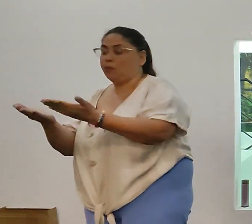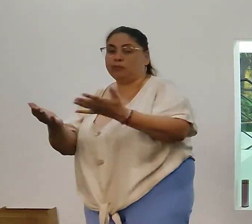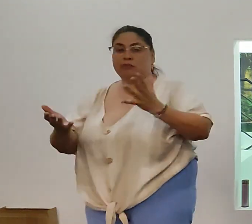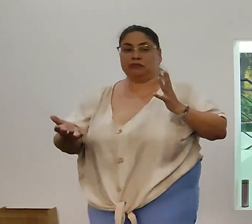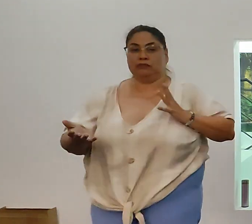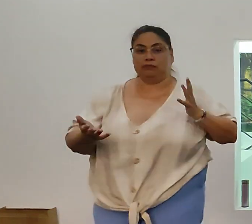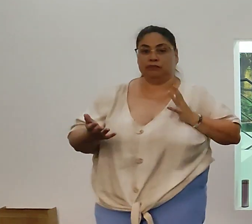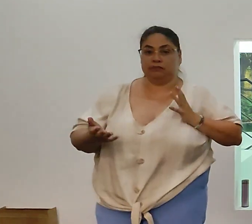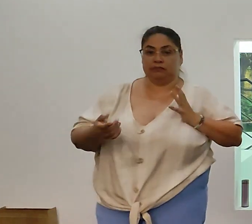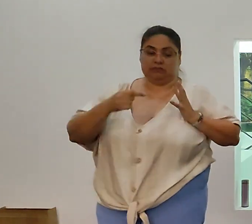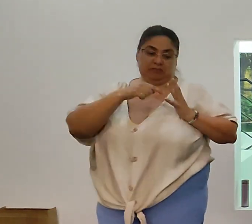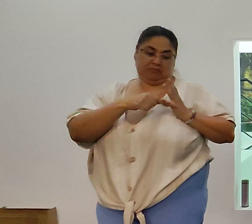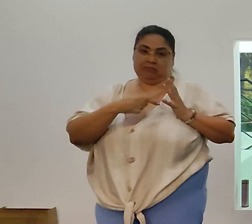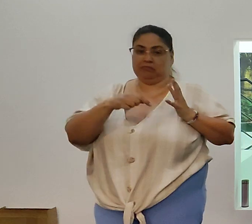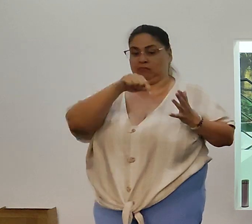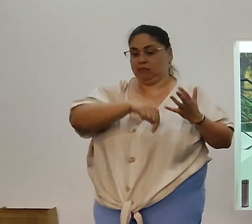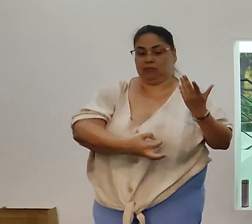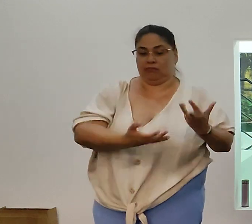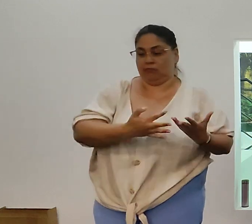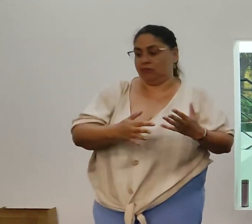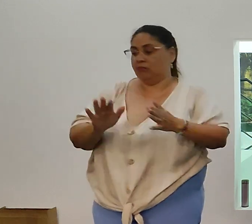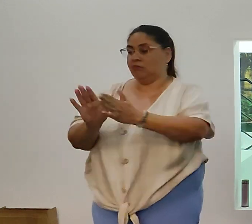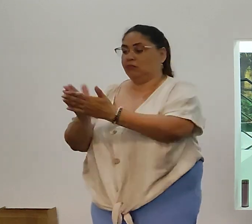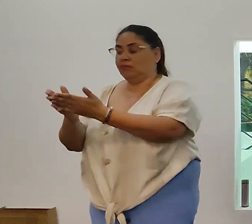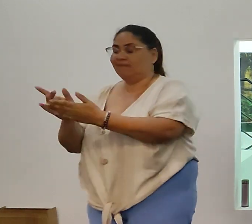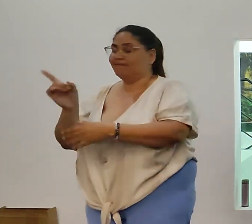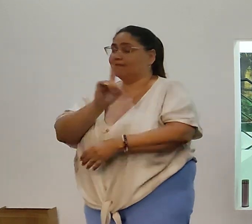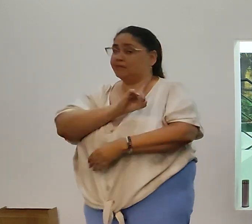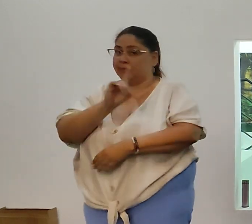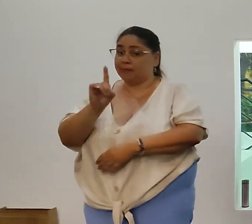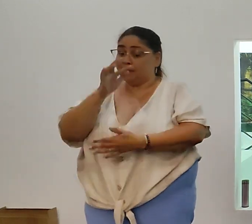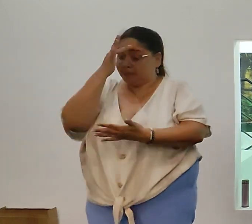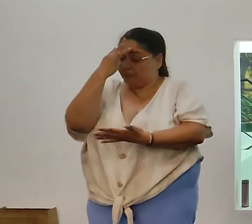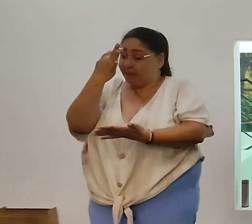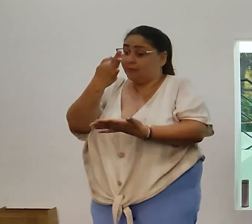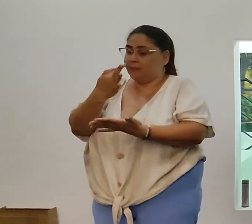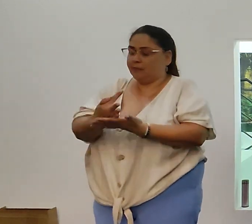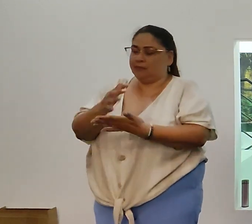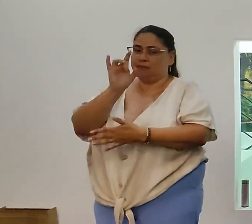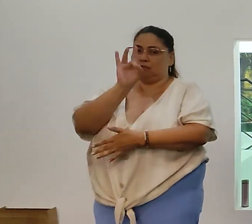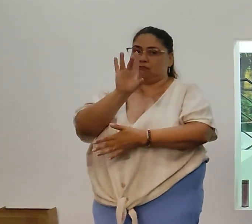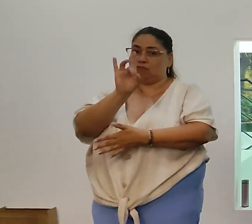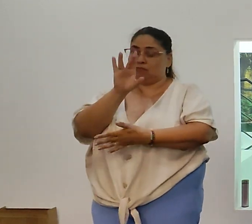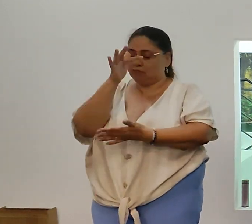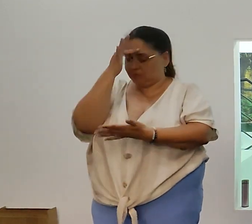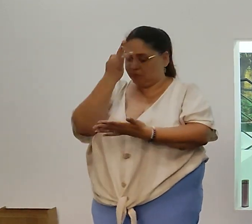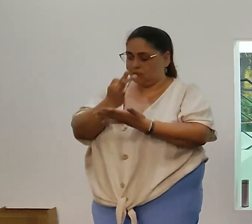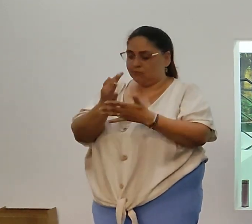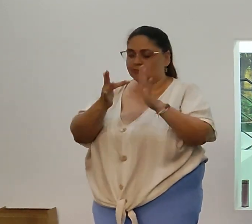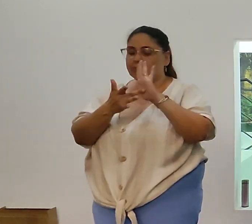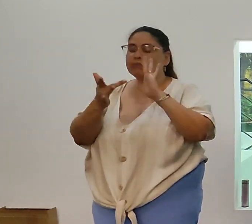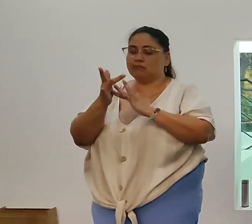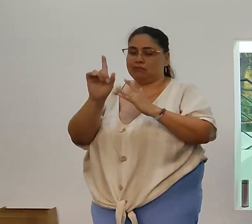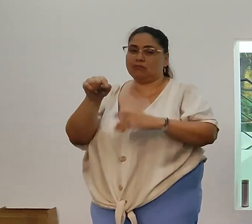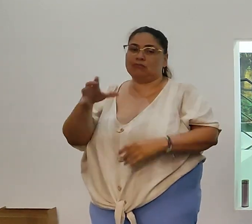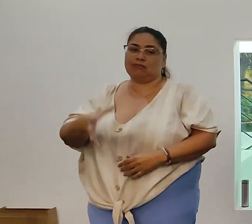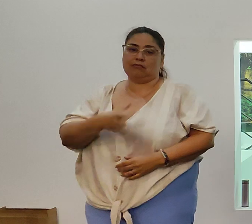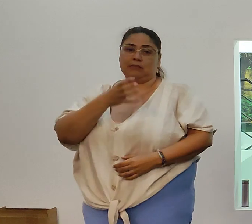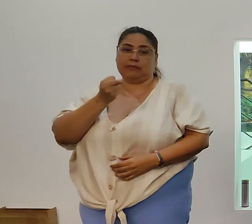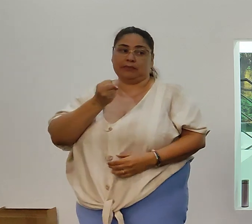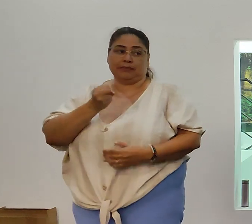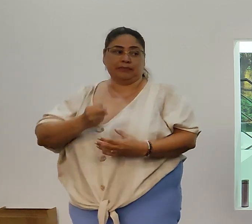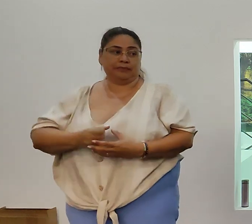para o inferno. O que salva alguém é a fé em Jesus Cristo e tão somente isso.